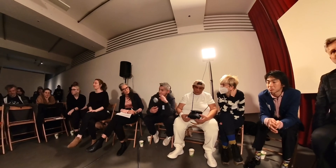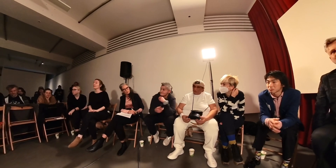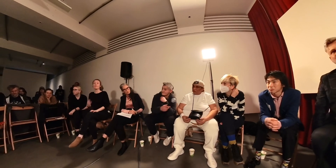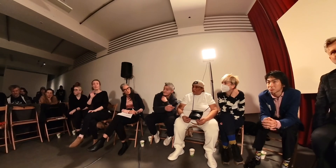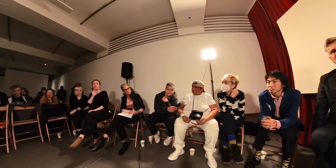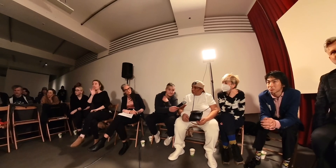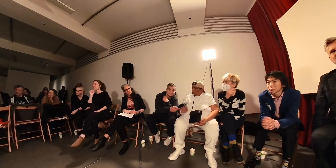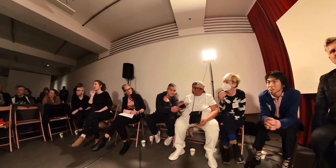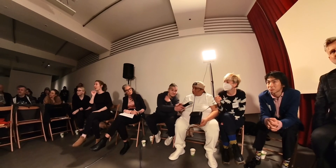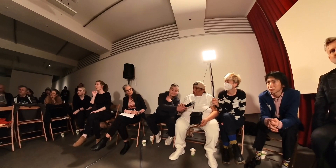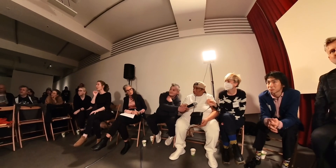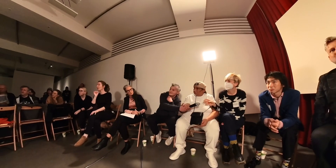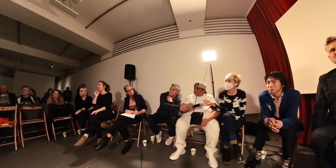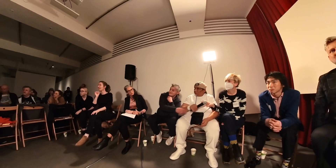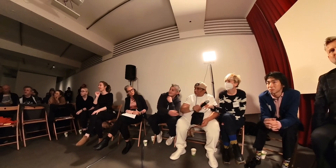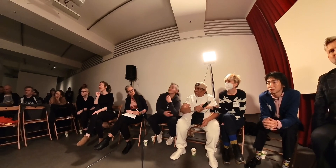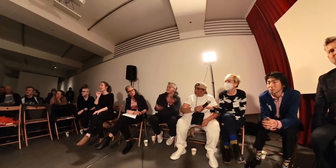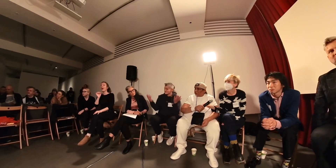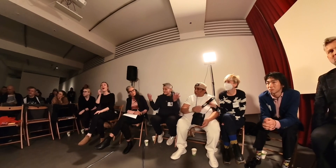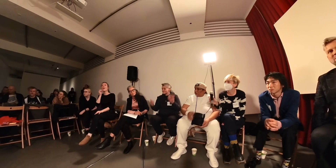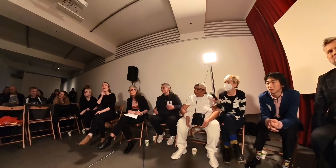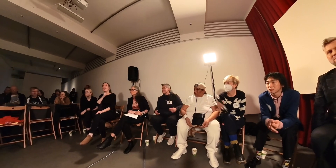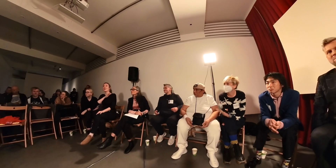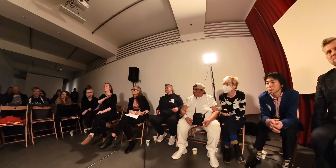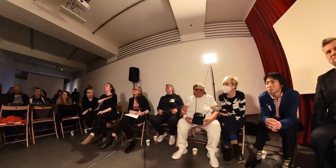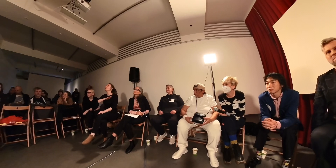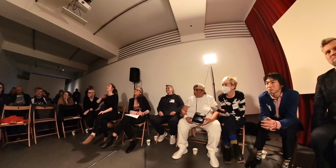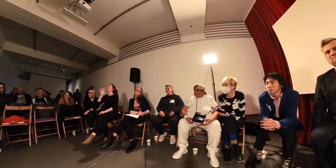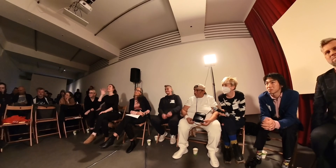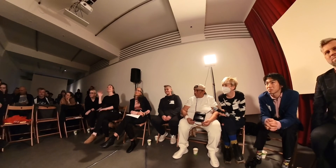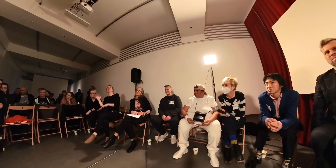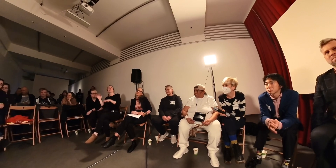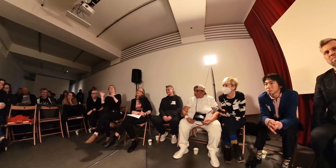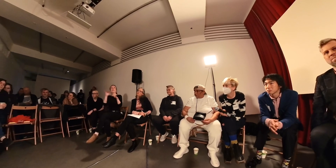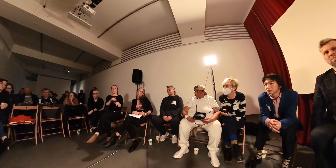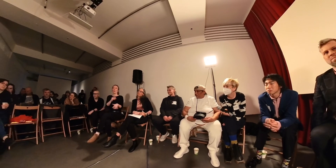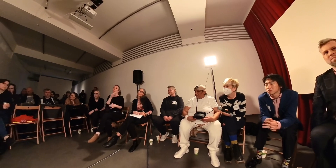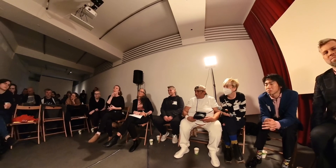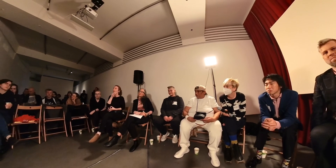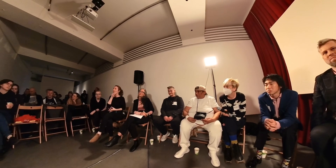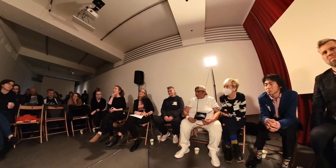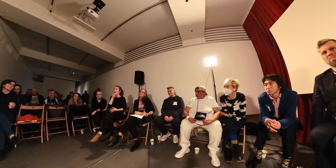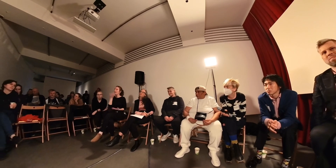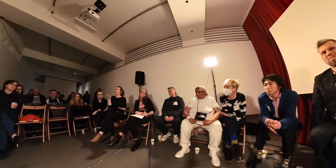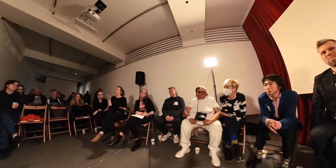To chápu, ale vlastně nemůžou přijít všichni, že jo? Jo, je tam určitá nějaká možnost prostě